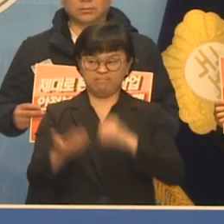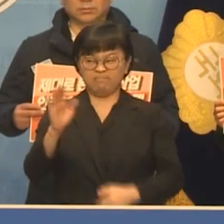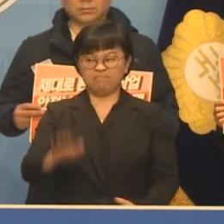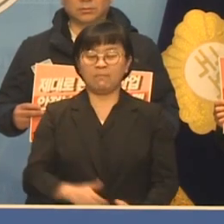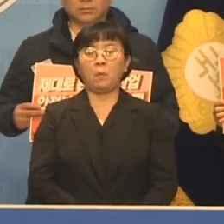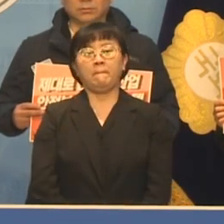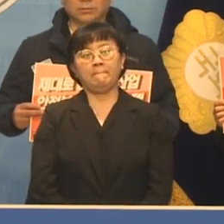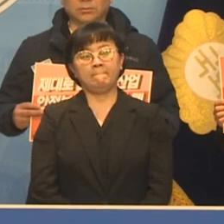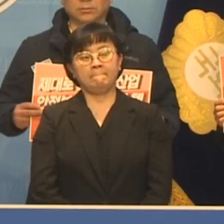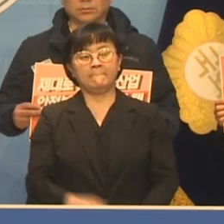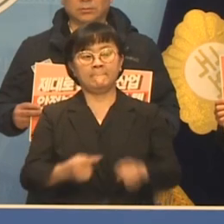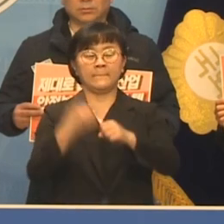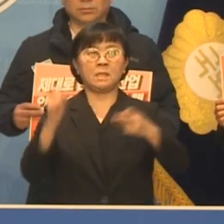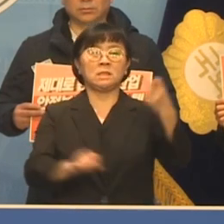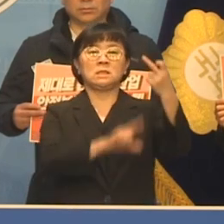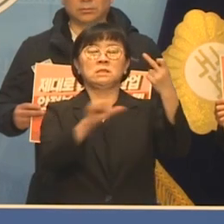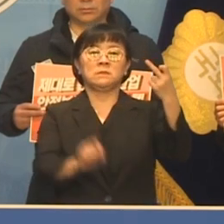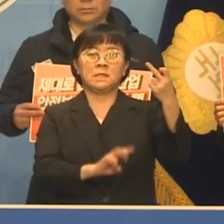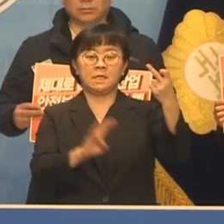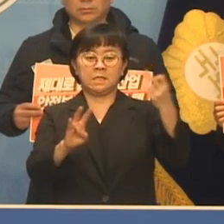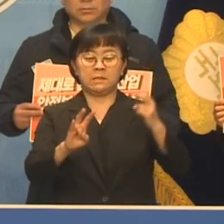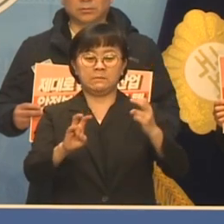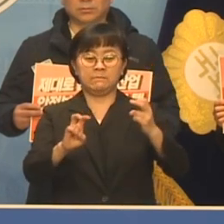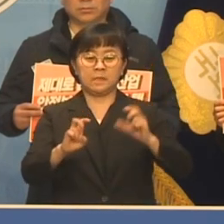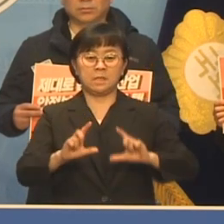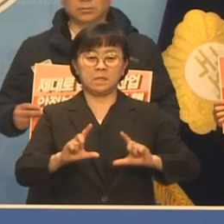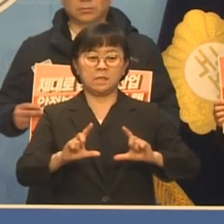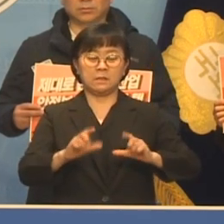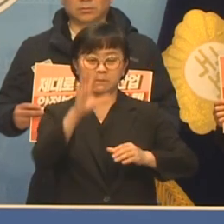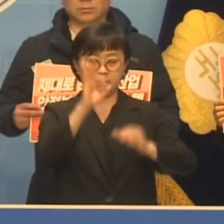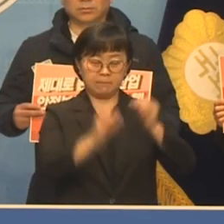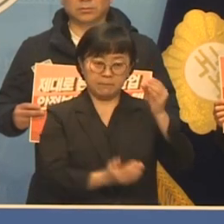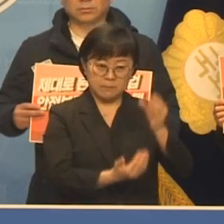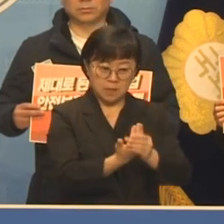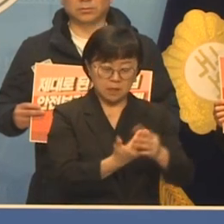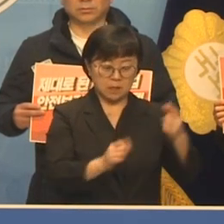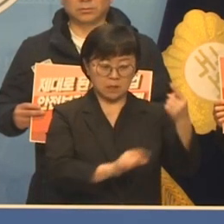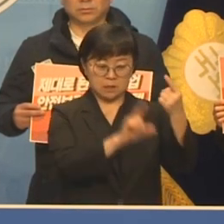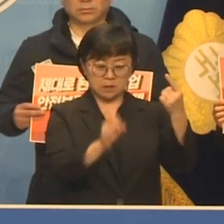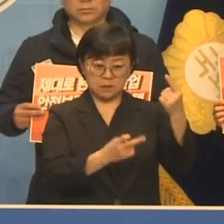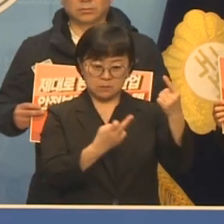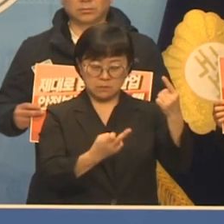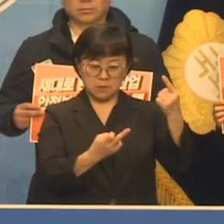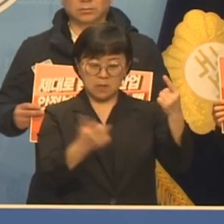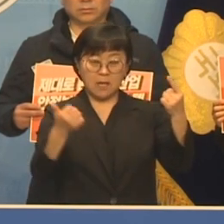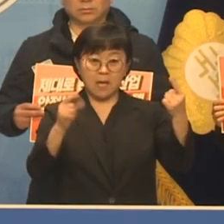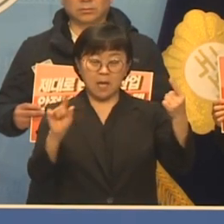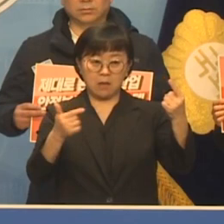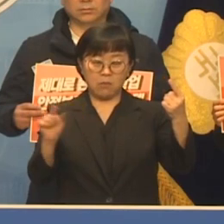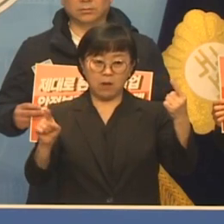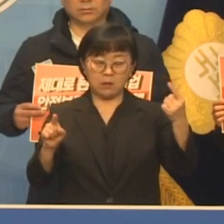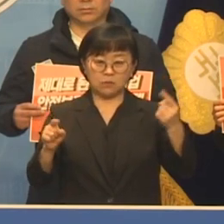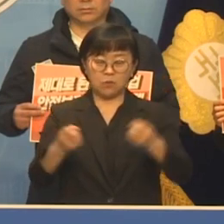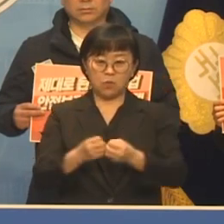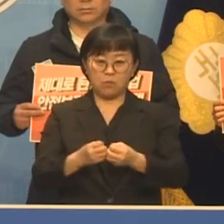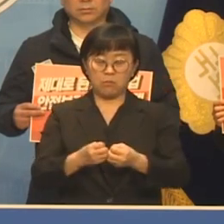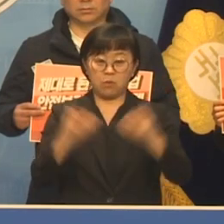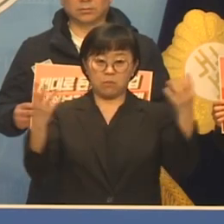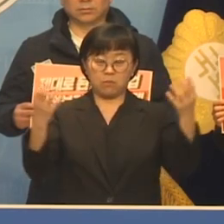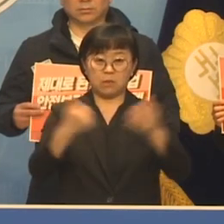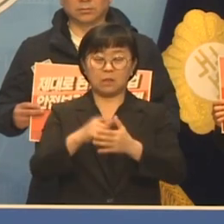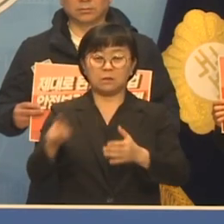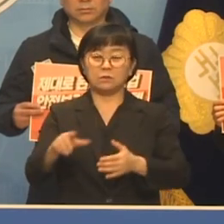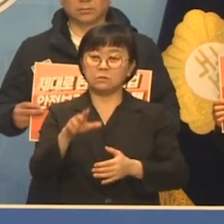그런데 작년 12월 20일 사고 이후에 올해 들어서 1월 12일에 하나오션에서 가스 폭발로 한 명의